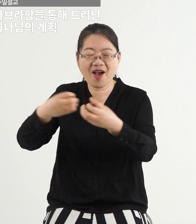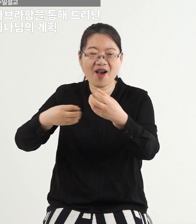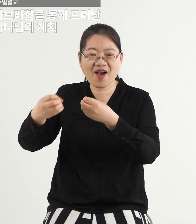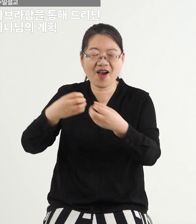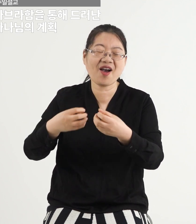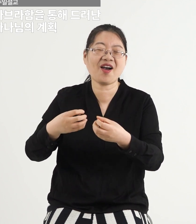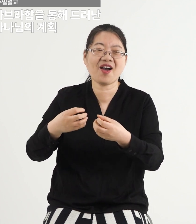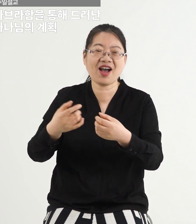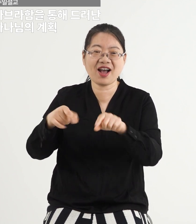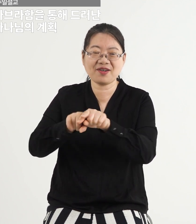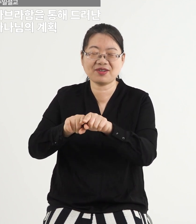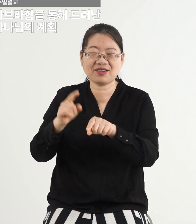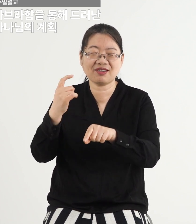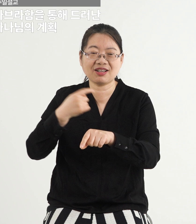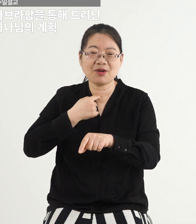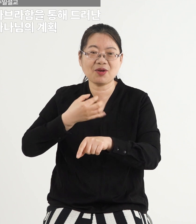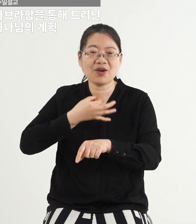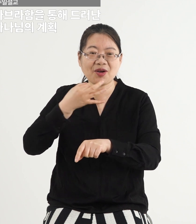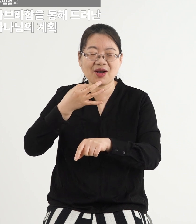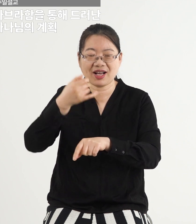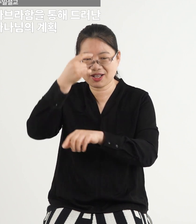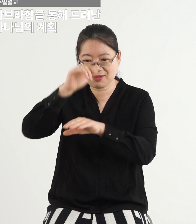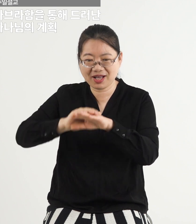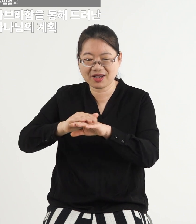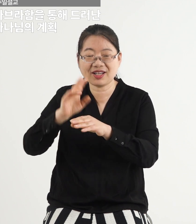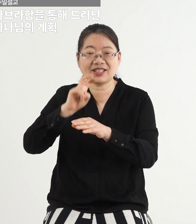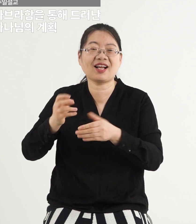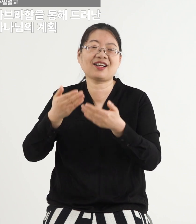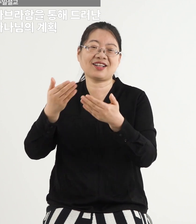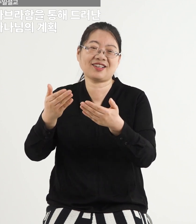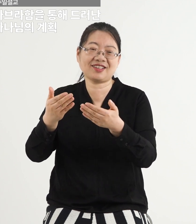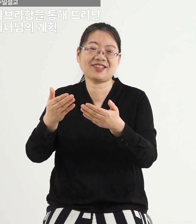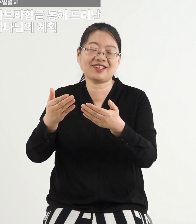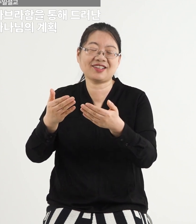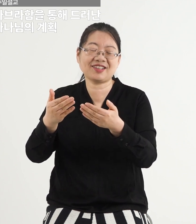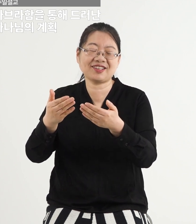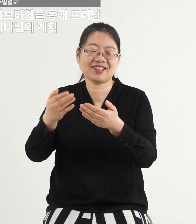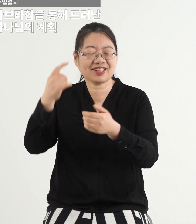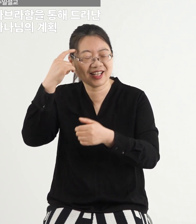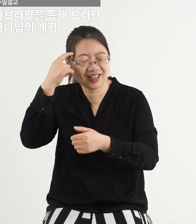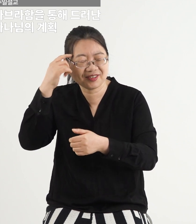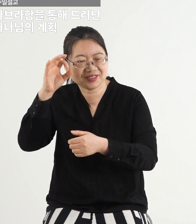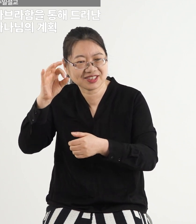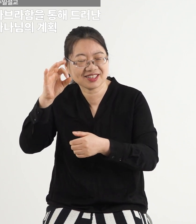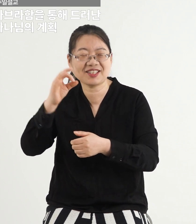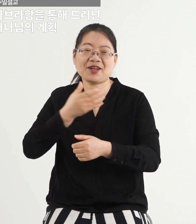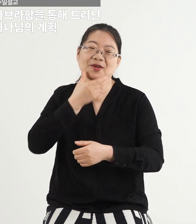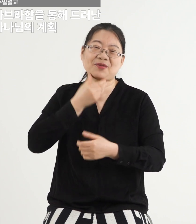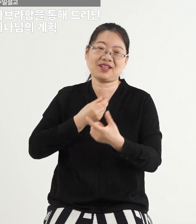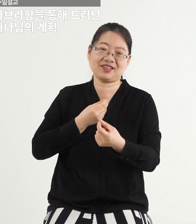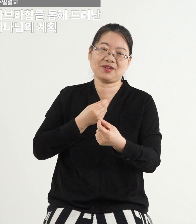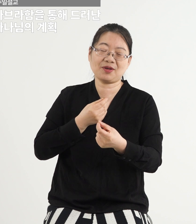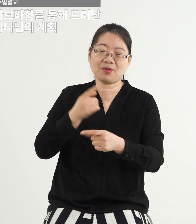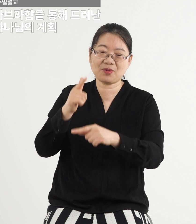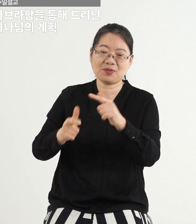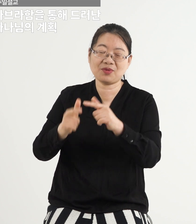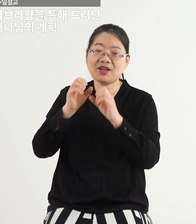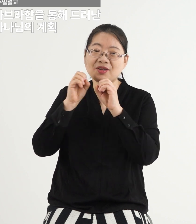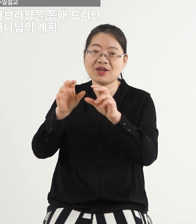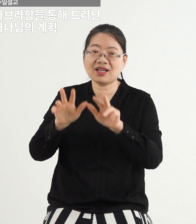예배드리고 찬양하고 그런 행복한 주일을 보내겠구나. 목포선교에 이번에 한 700명 가까이